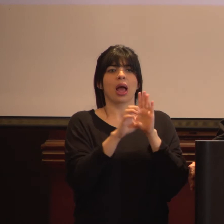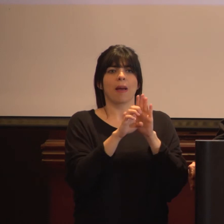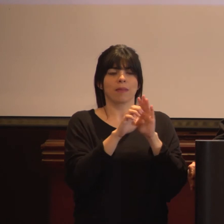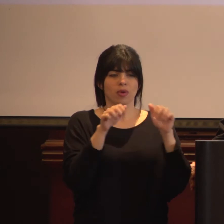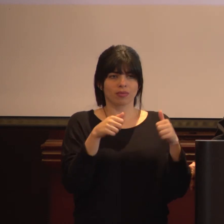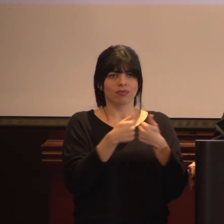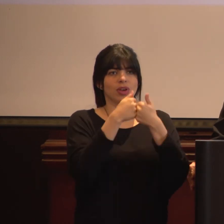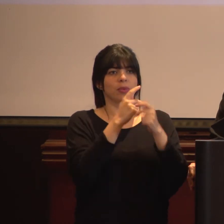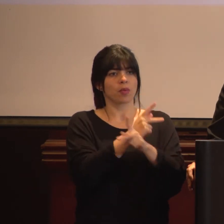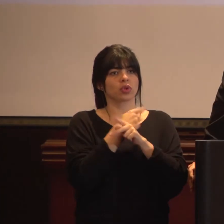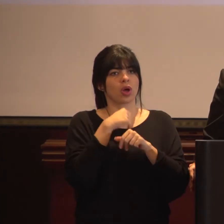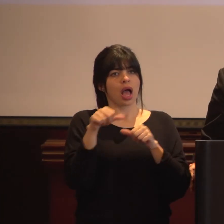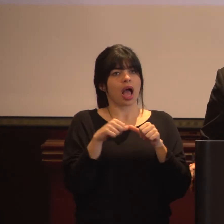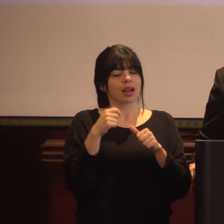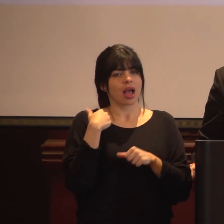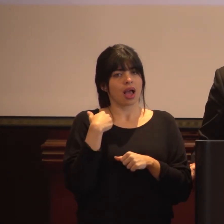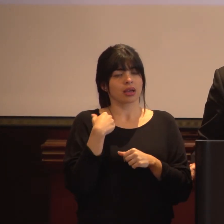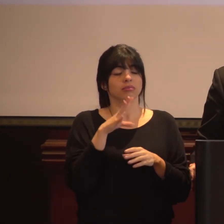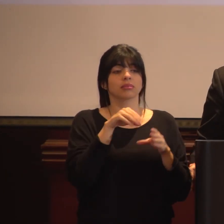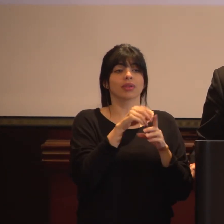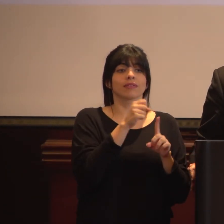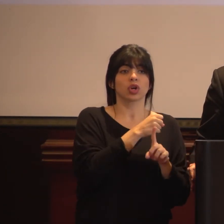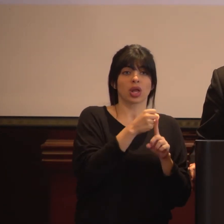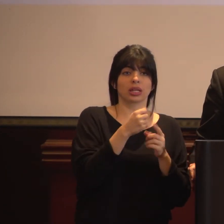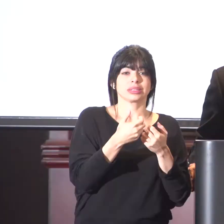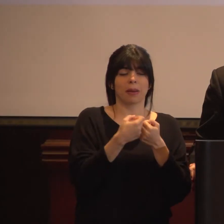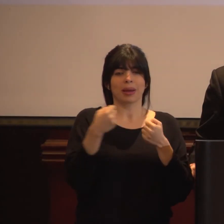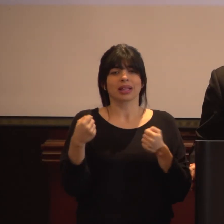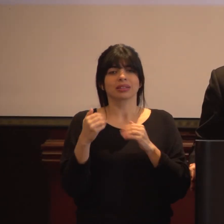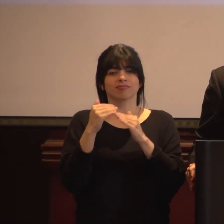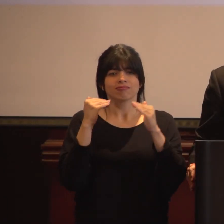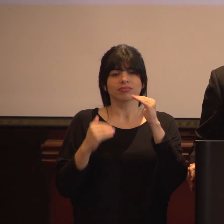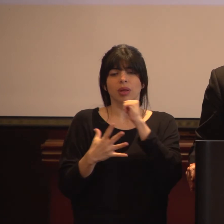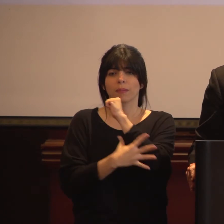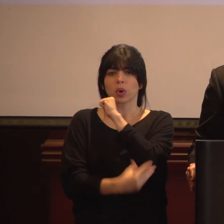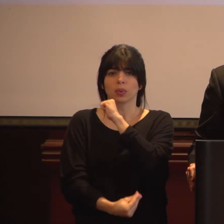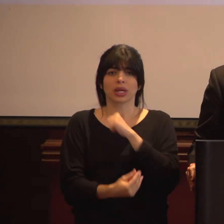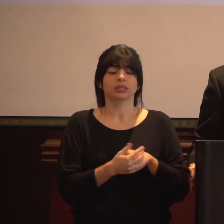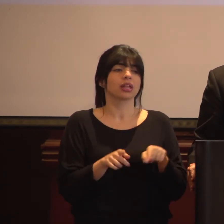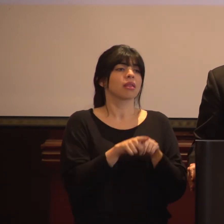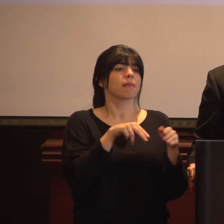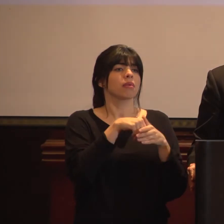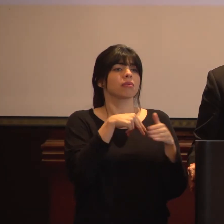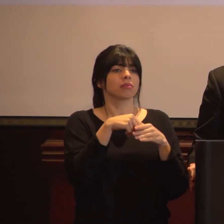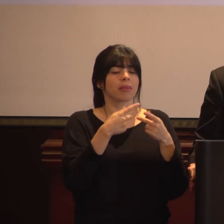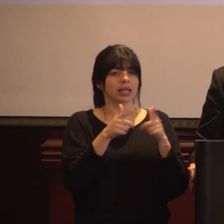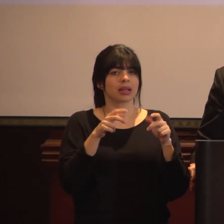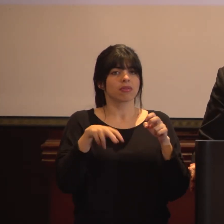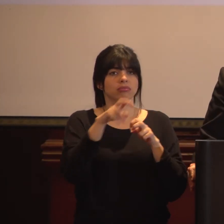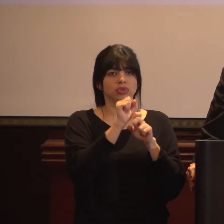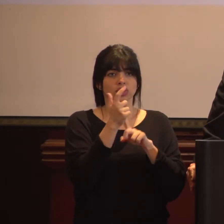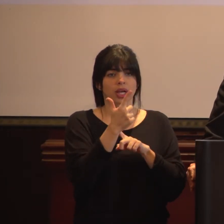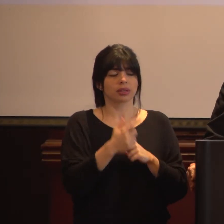sufre nuestra región incluidas la violencia la marginación la desigualdad la pobreza y las barreras la movilidad